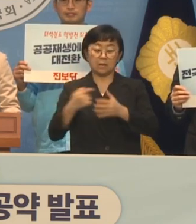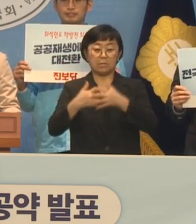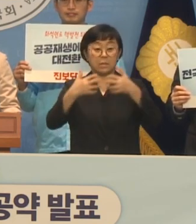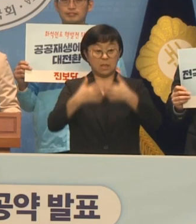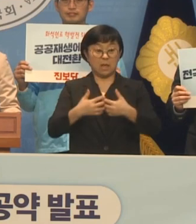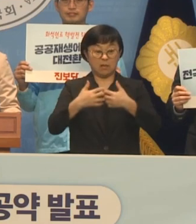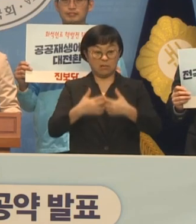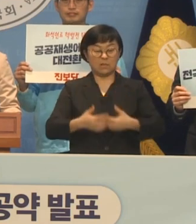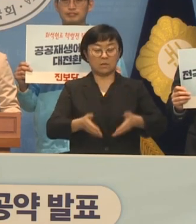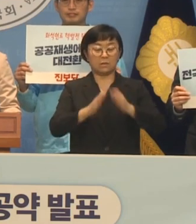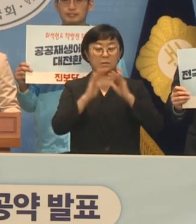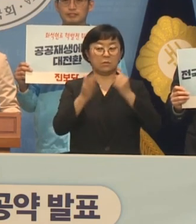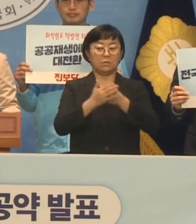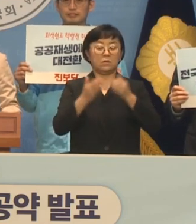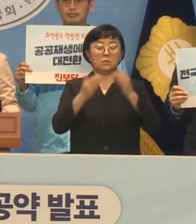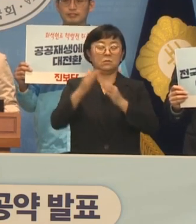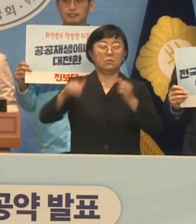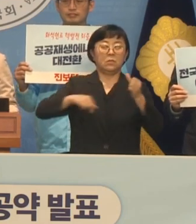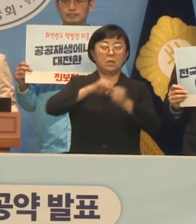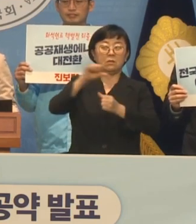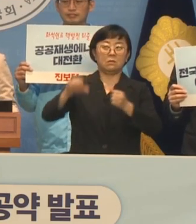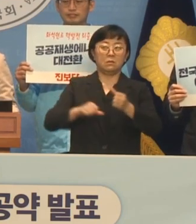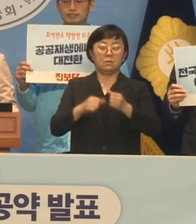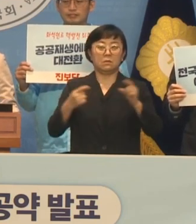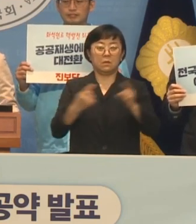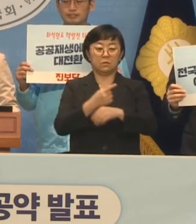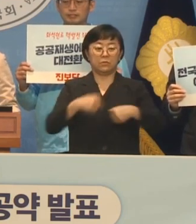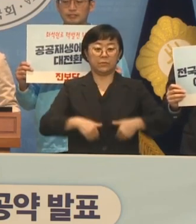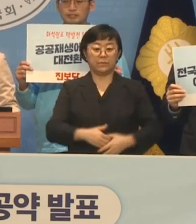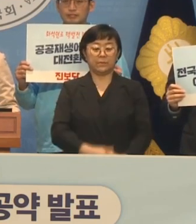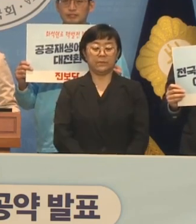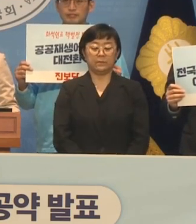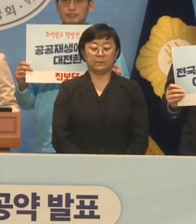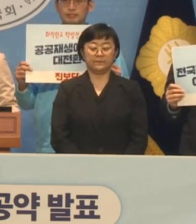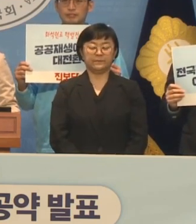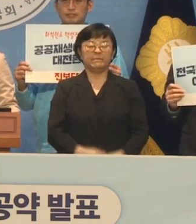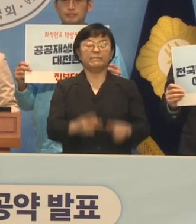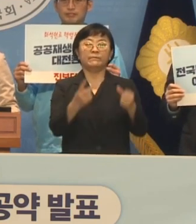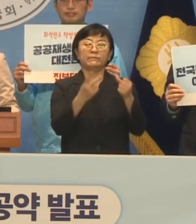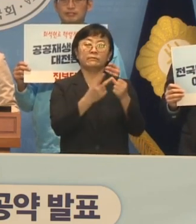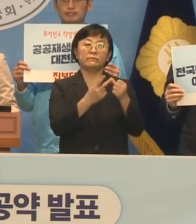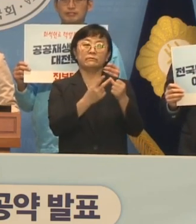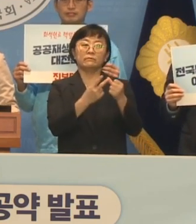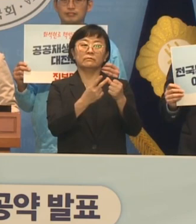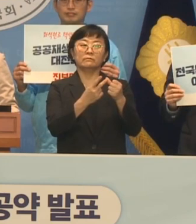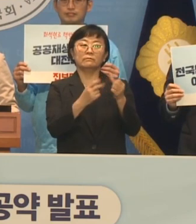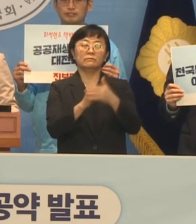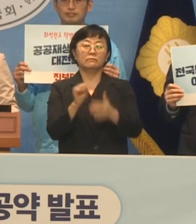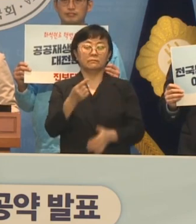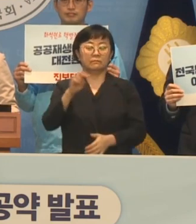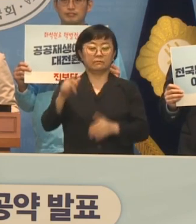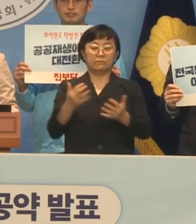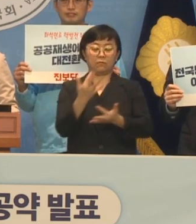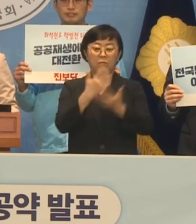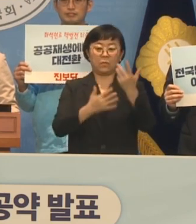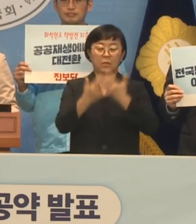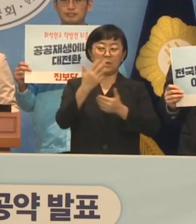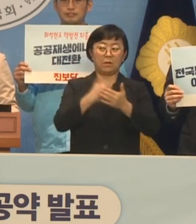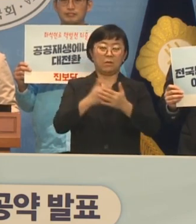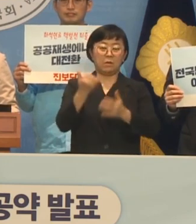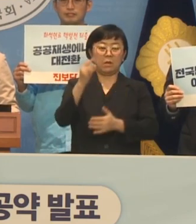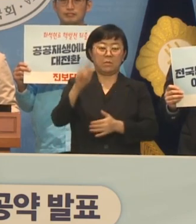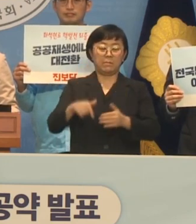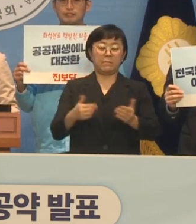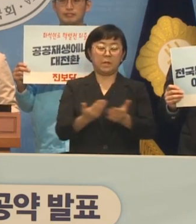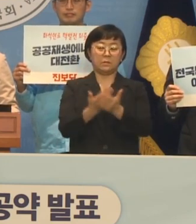환경 개선도 꼼꼼하게 챙기겠습니다. 둘째, 화석연료와 핵발전을